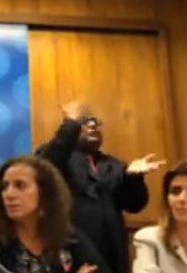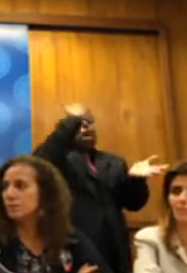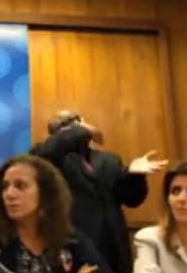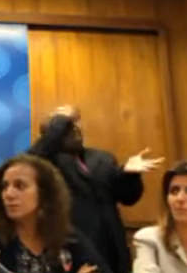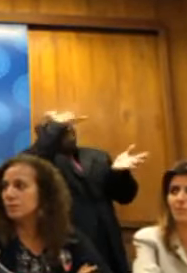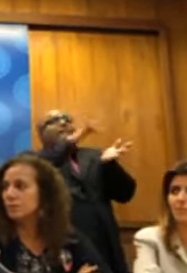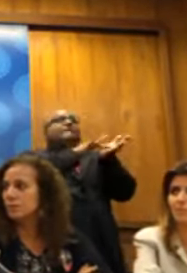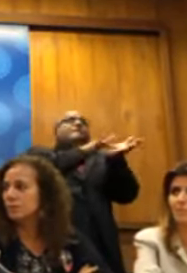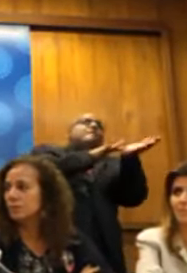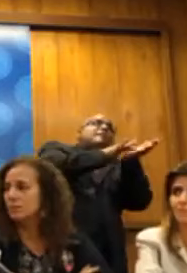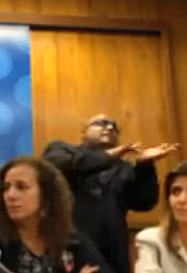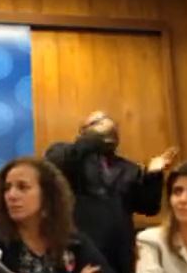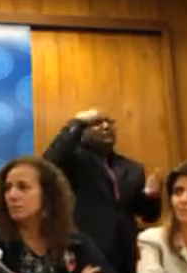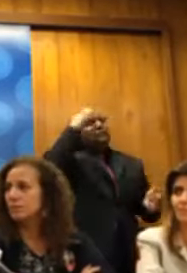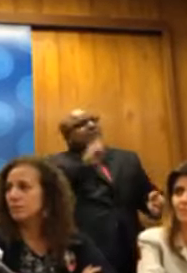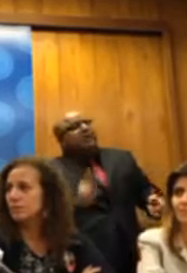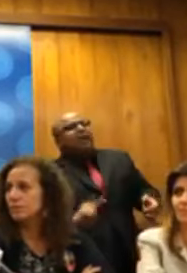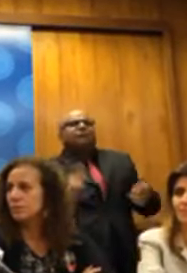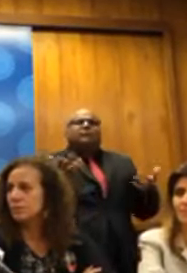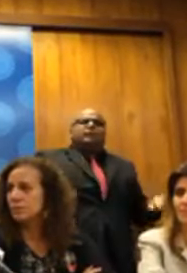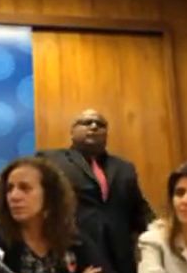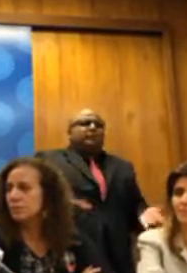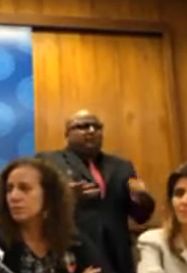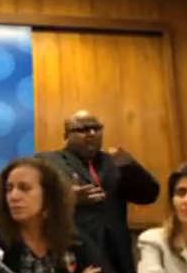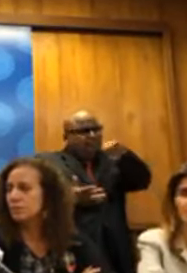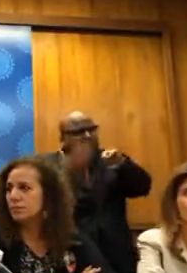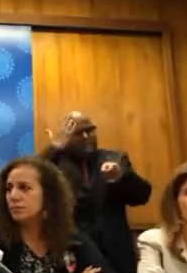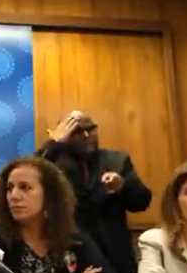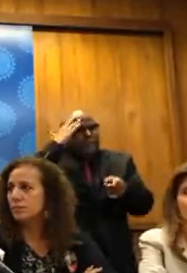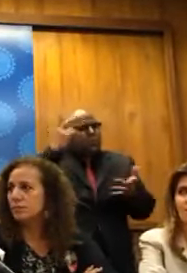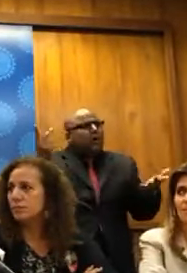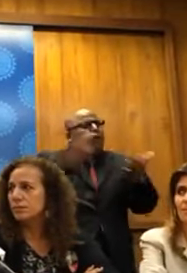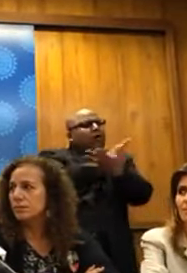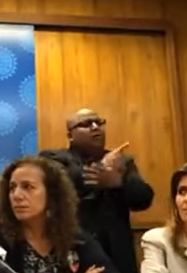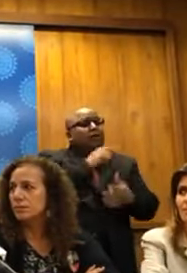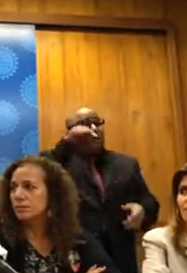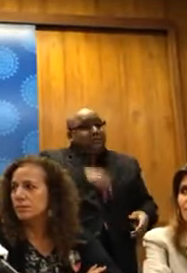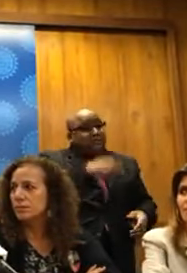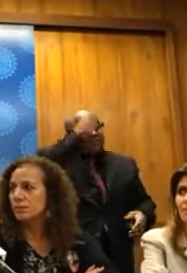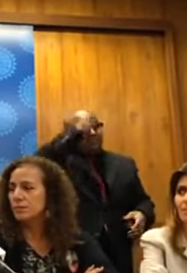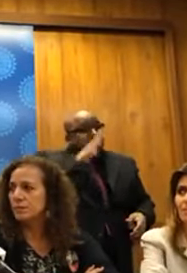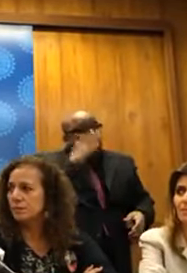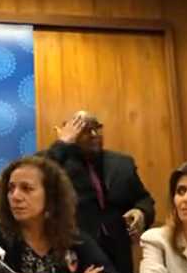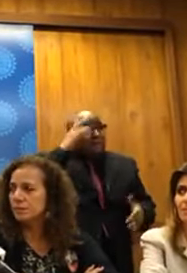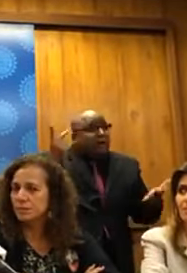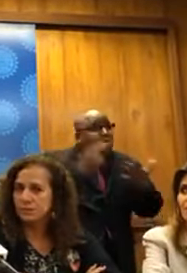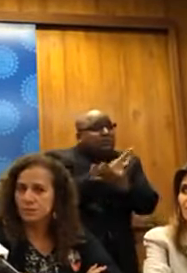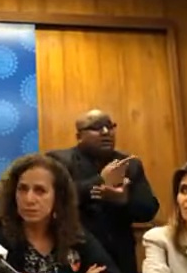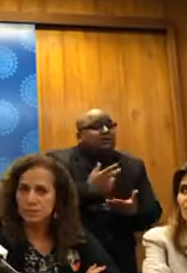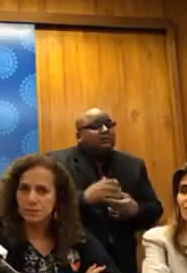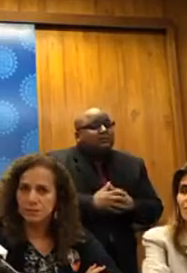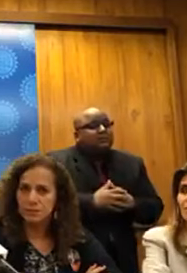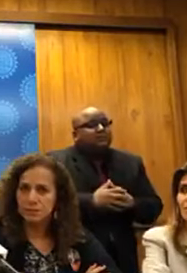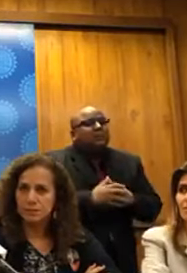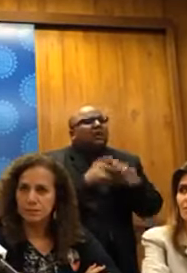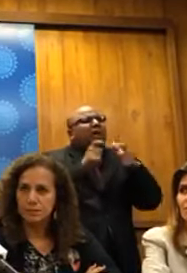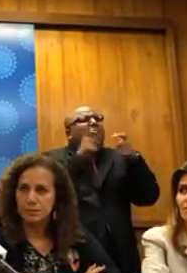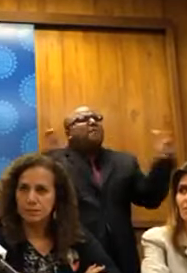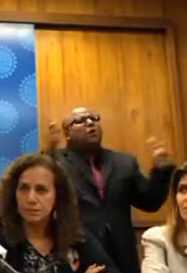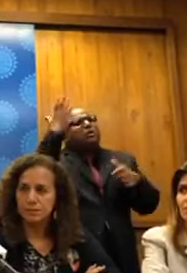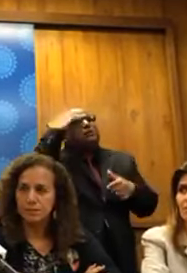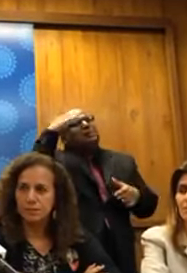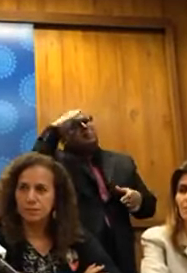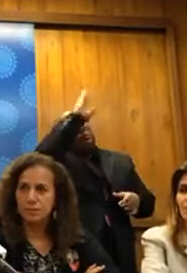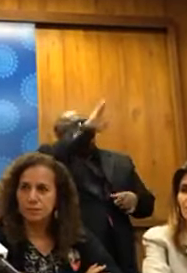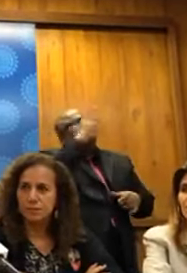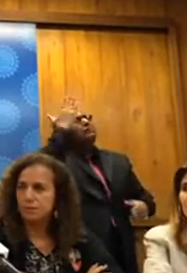vendo. Sabe por que está acontecendo? Você vai publicar uma matéria fora. Aqui no Brasil, sabe o que está acontecendo? Todo mundo sabe quem é o